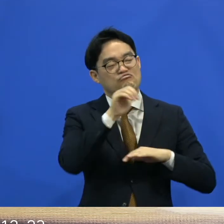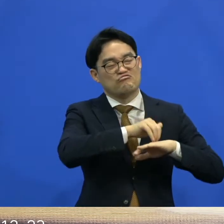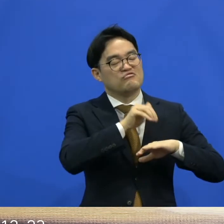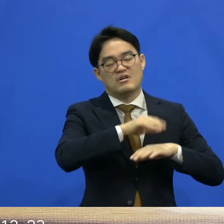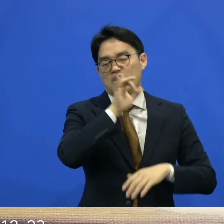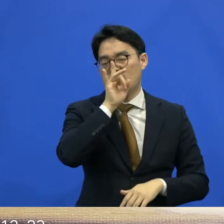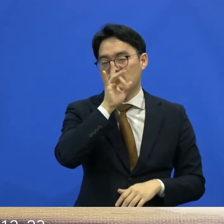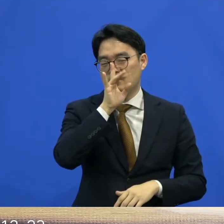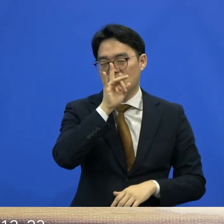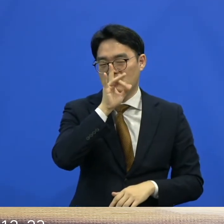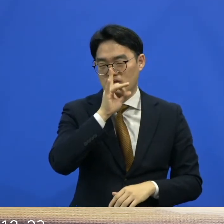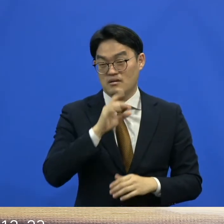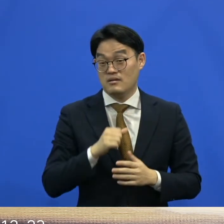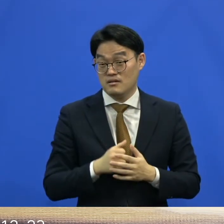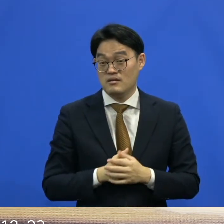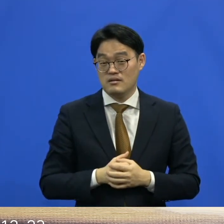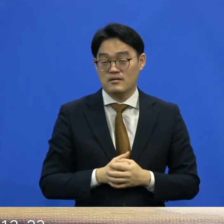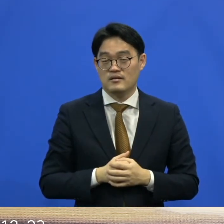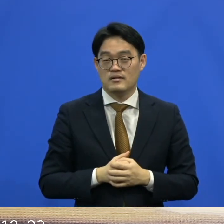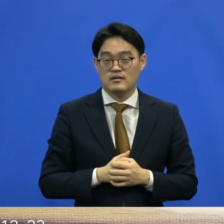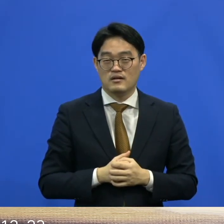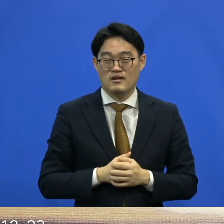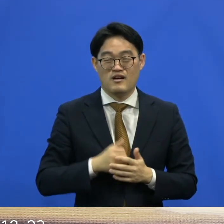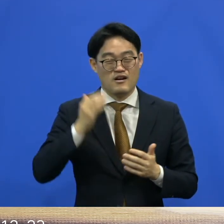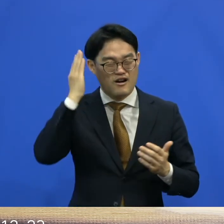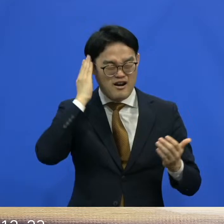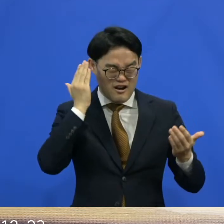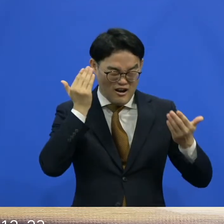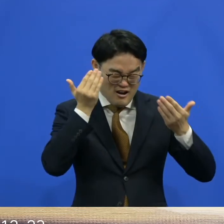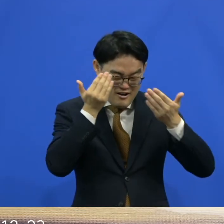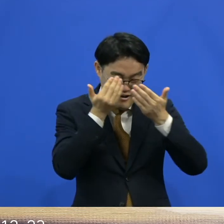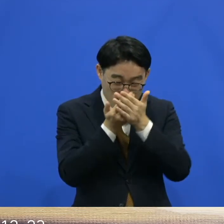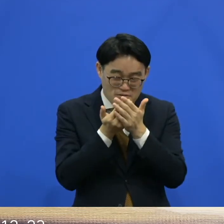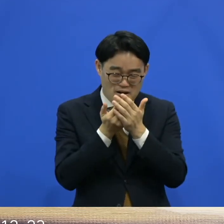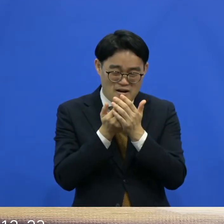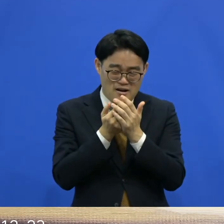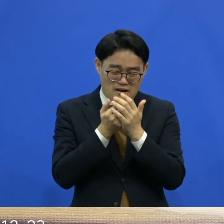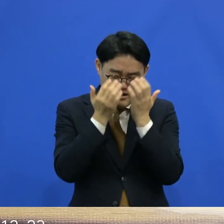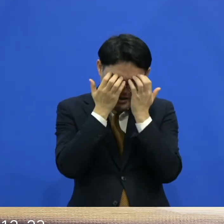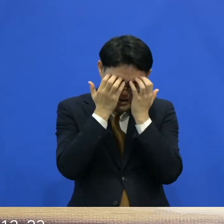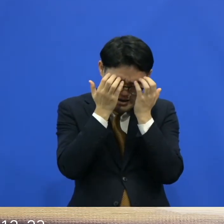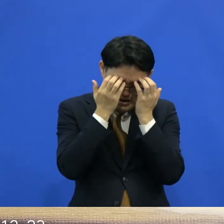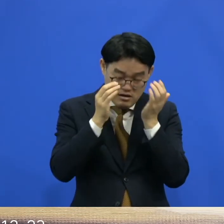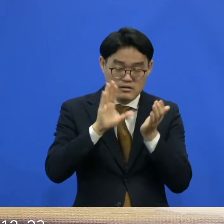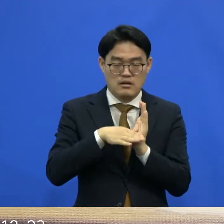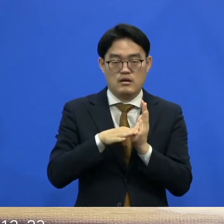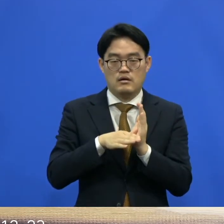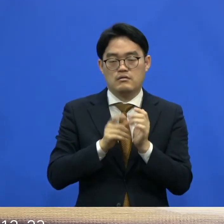어둠의 시간을 통과하면서 단련이 됩니다.